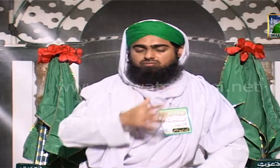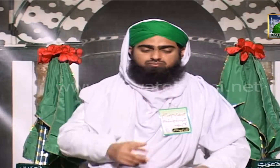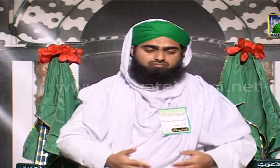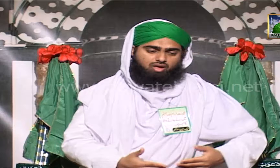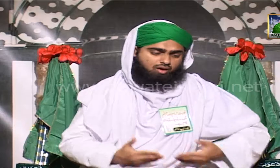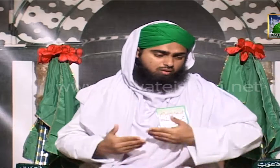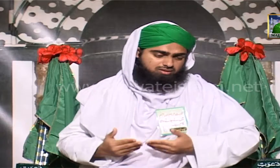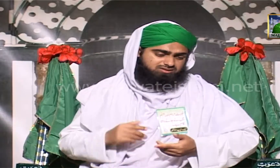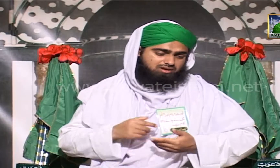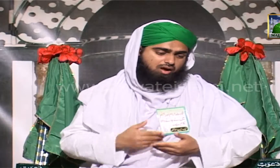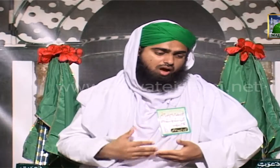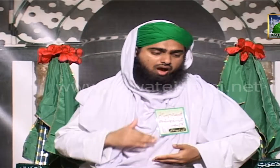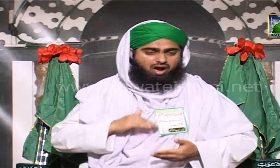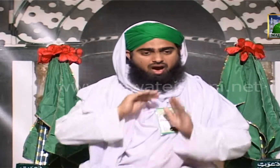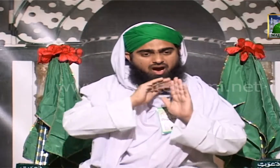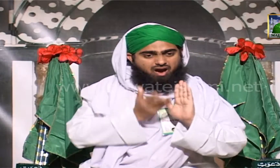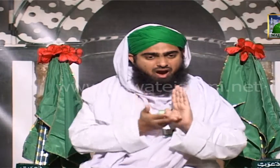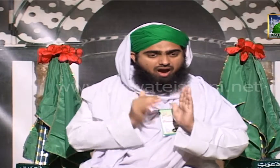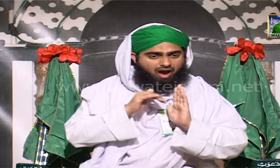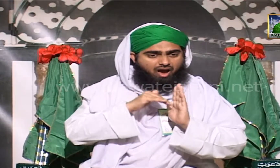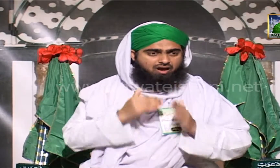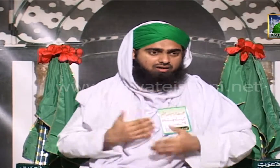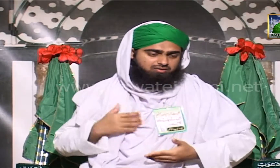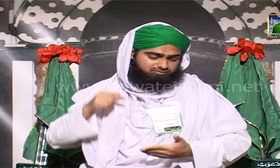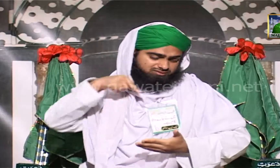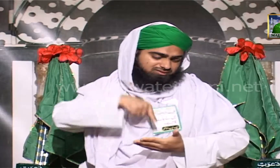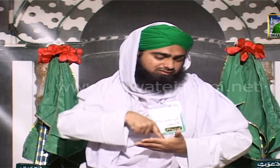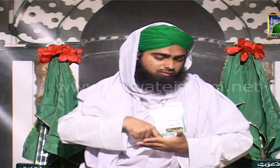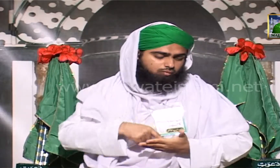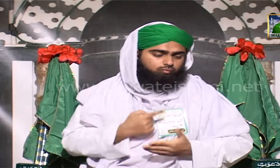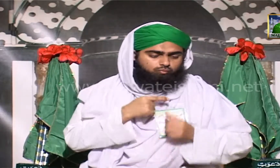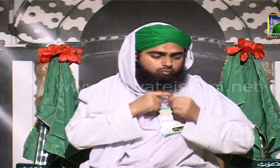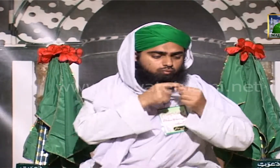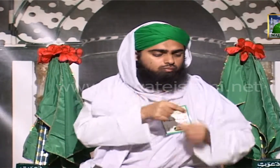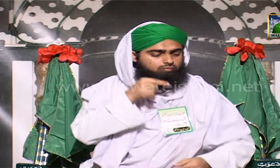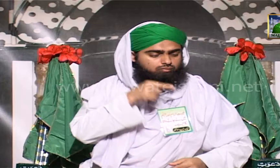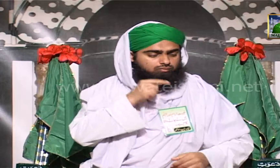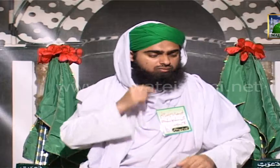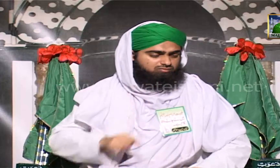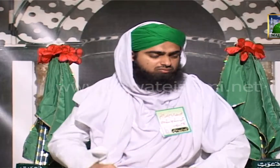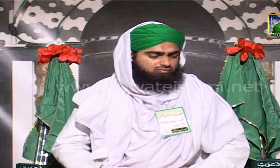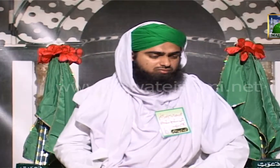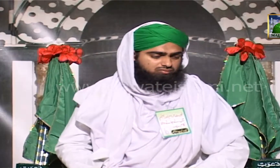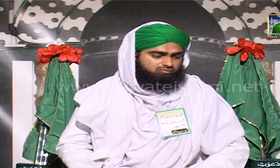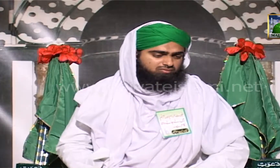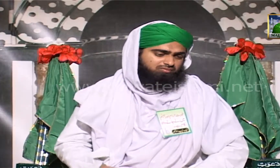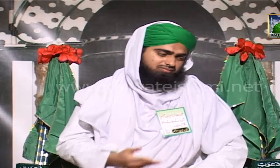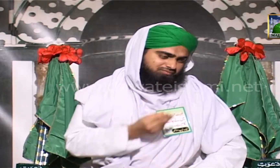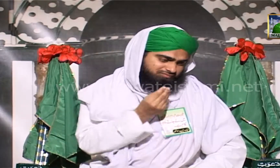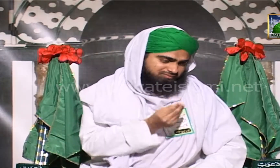نے اس بچے کے پیٹ پر اپنی انگلی رکھ کر اس سے پوچھا کہ اے بچے